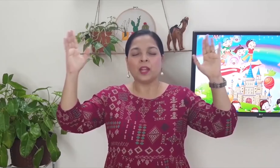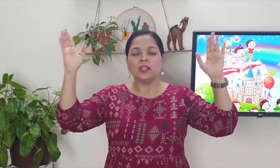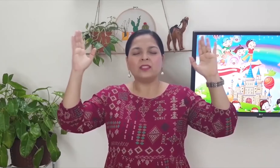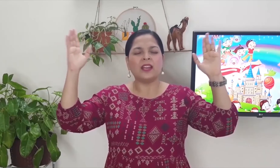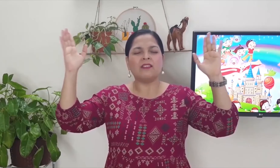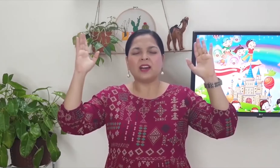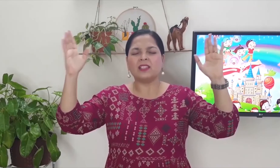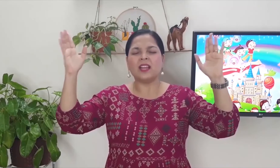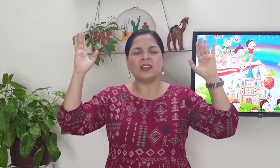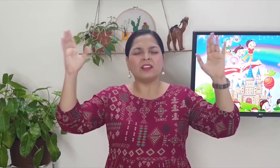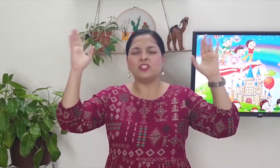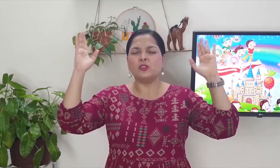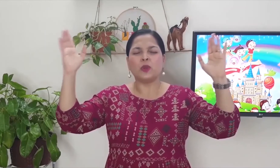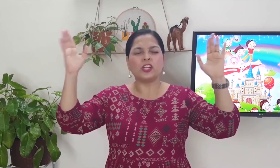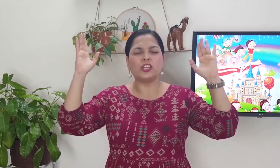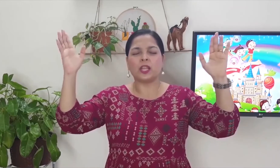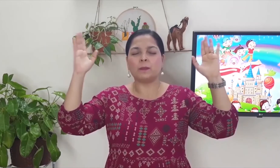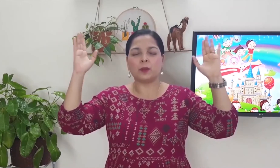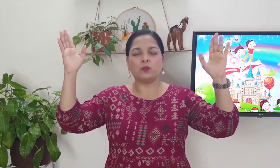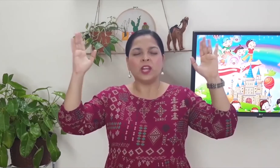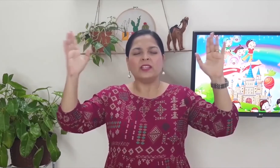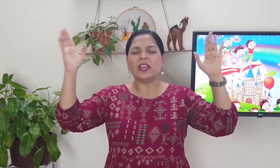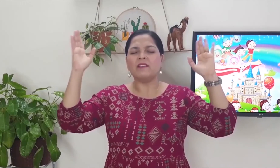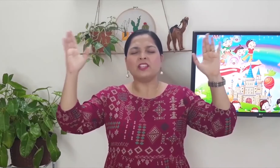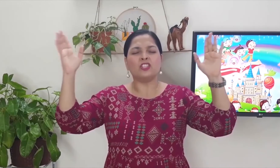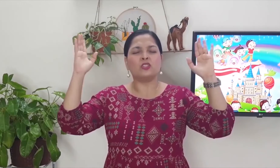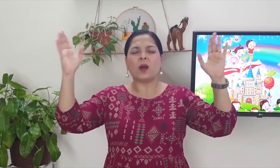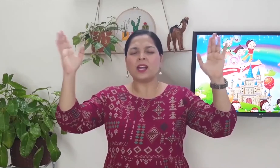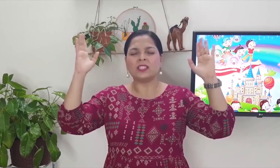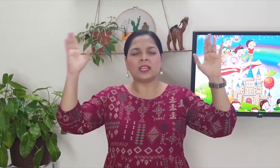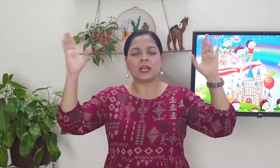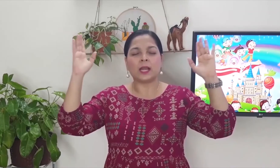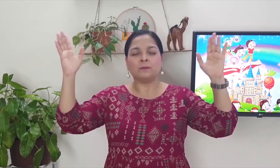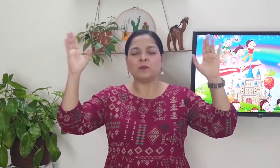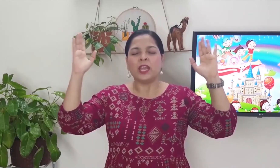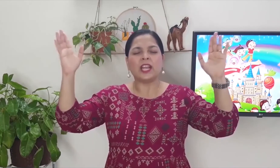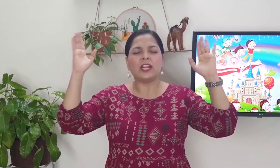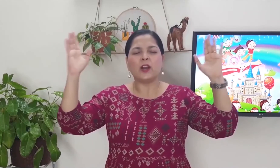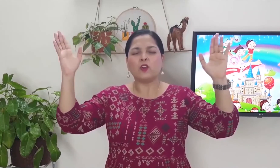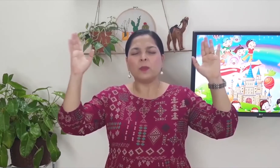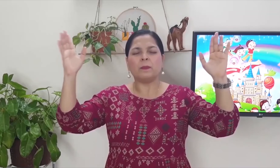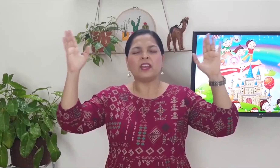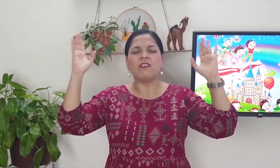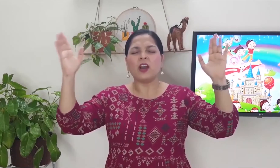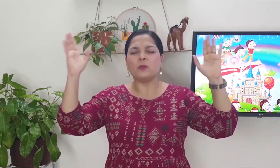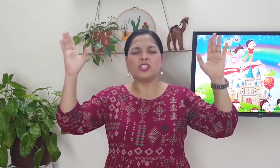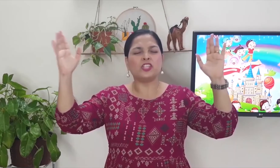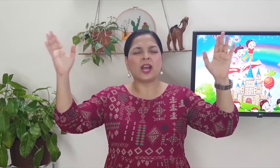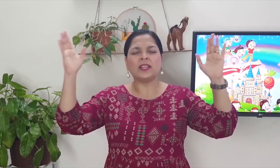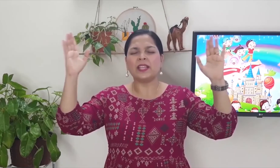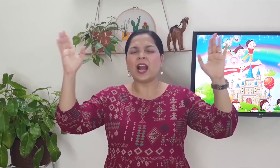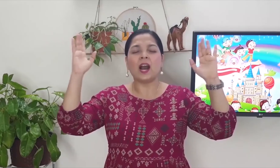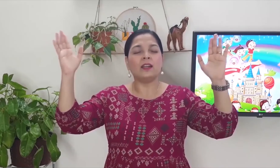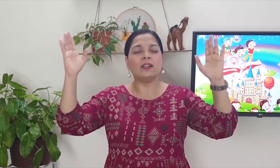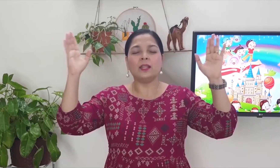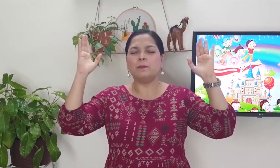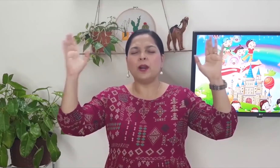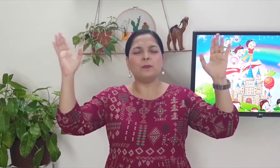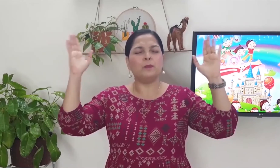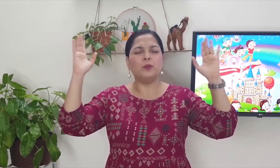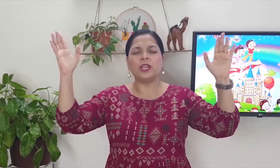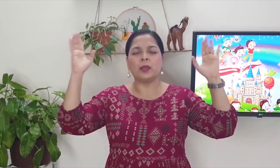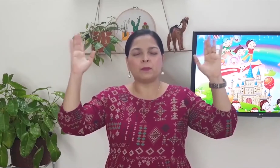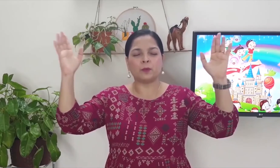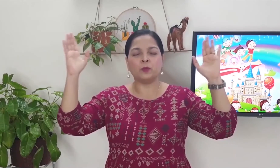भइरहेको छ, यिनीहरू आफ्नो जीवनमा अघि बढिरहेका छन्। हालेलुया, धन्यवाद प्रभु तपाईँलाई सबै कुराको लागि। उनीहरू सबैजना सुरक्षित छन्,